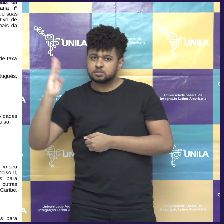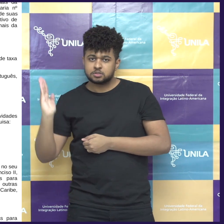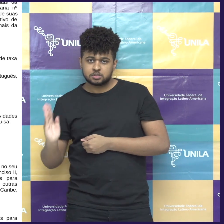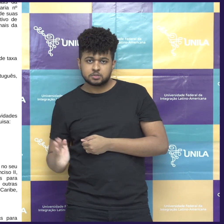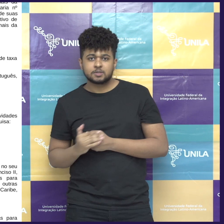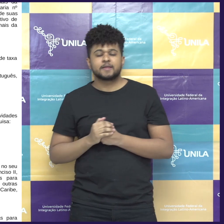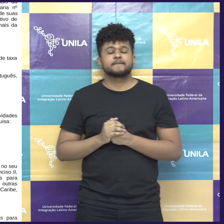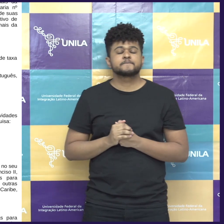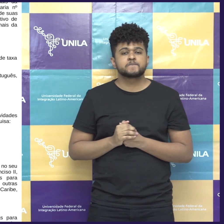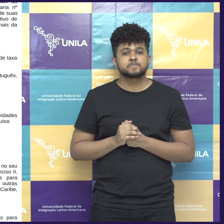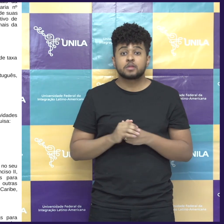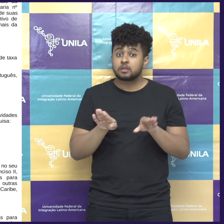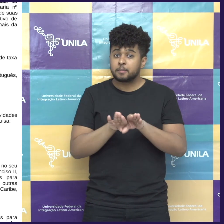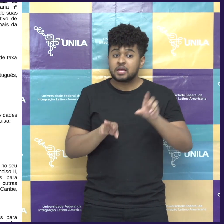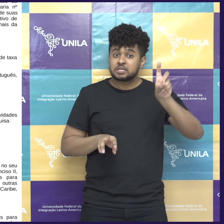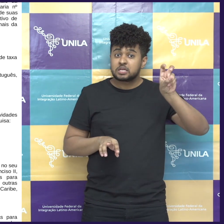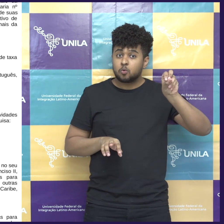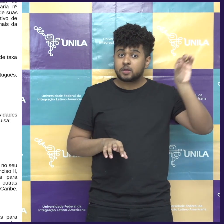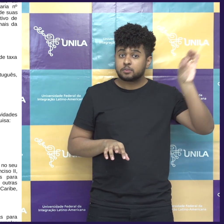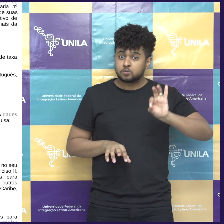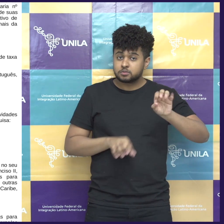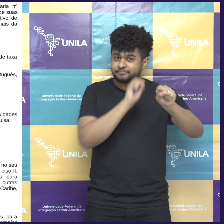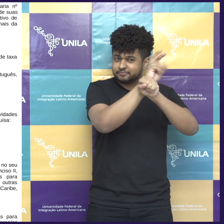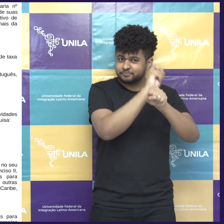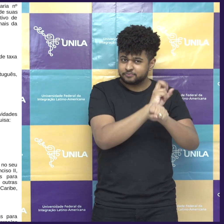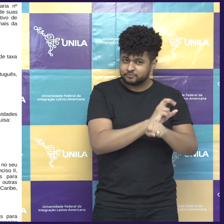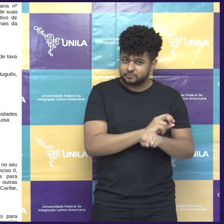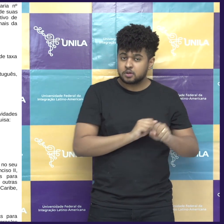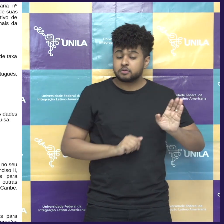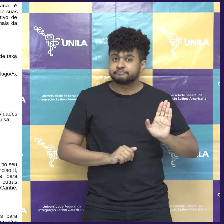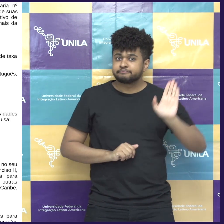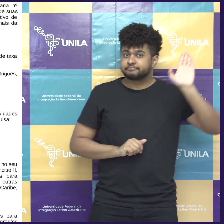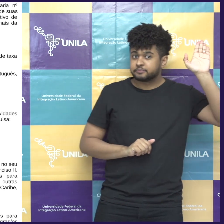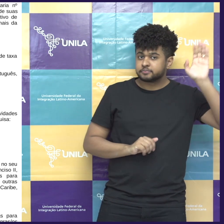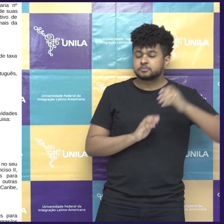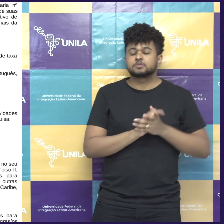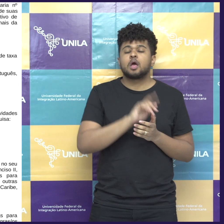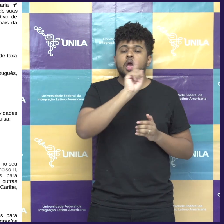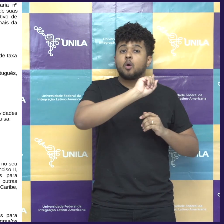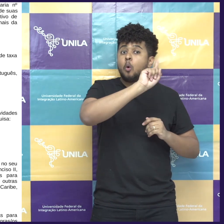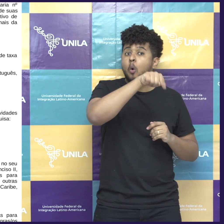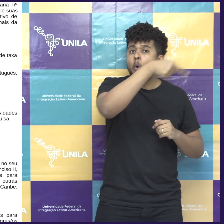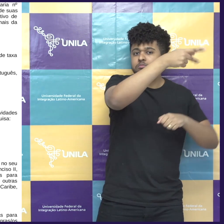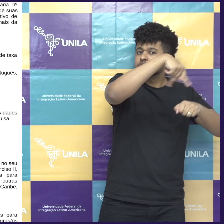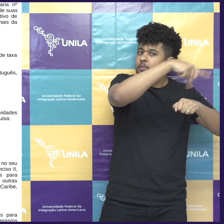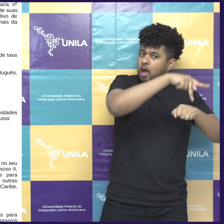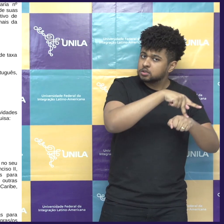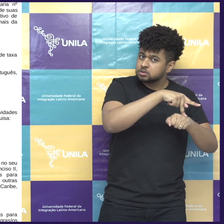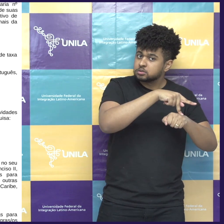brasileiras, brasileiros, e 50% das vagas para candidatas, candidatos de outras